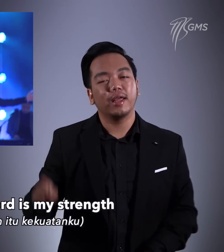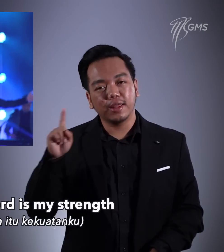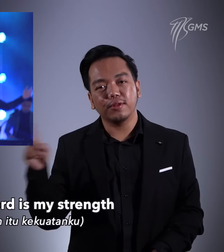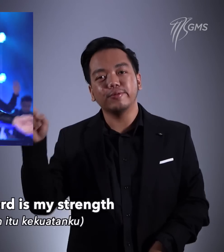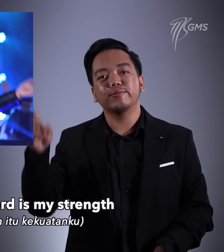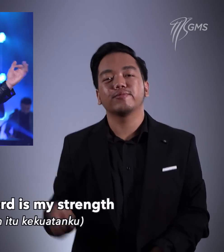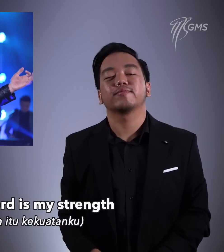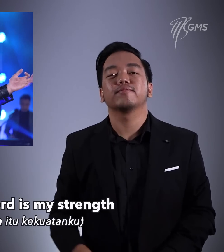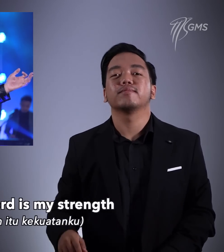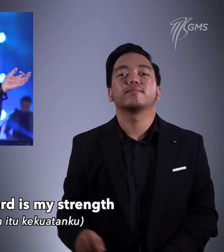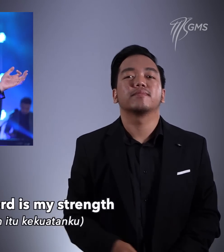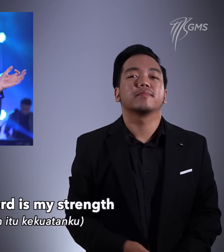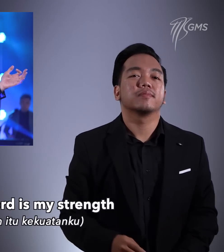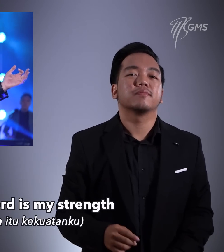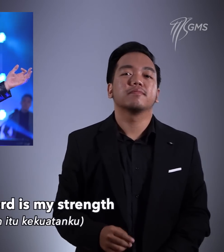Lord